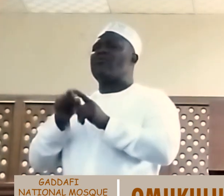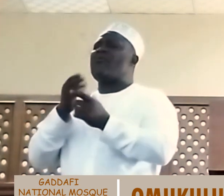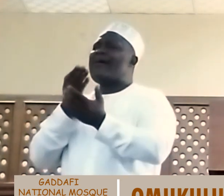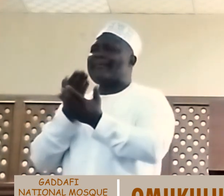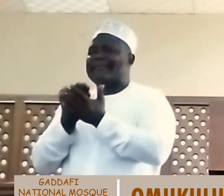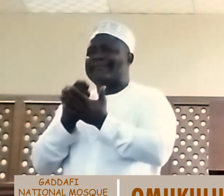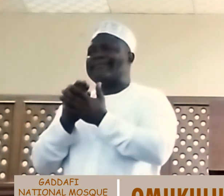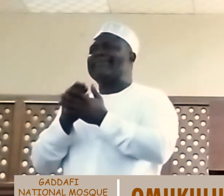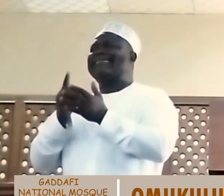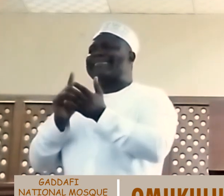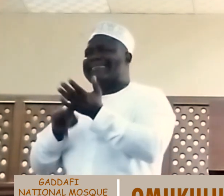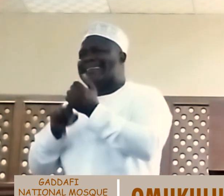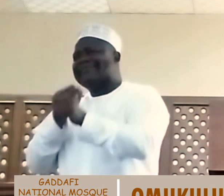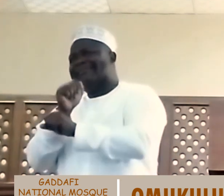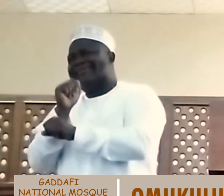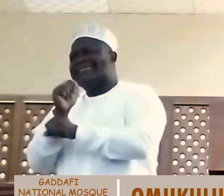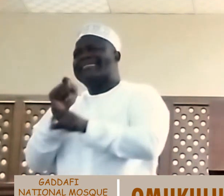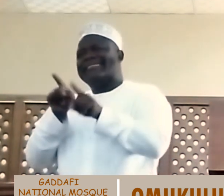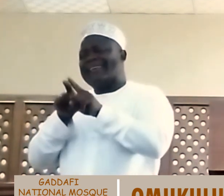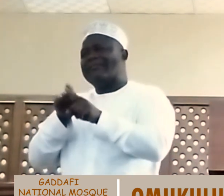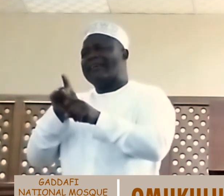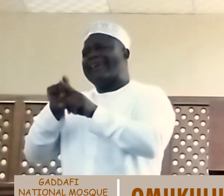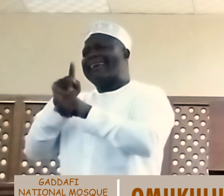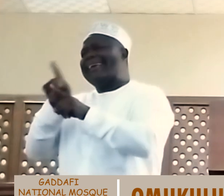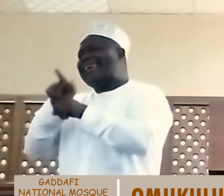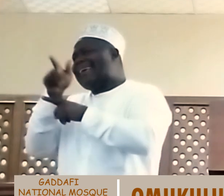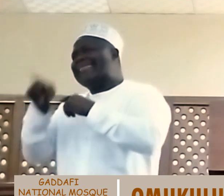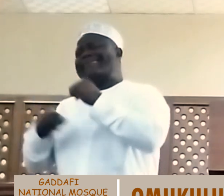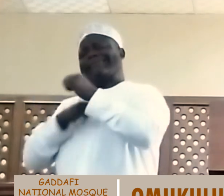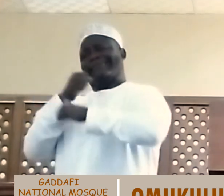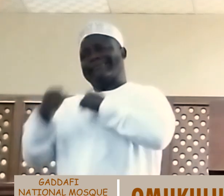lisana sidqin fil akhirin, ay